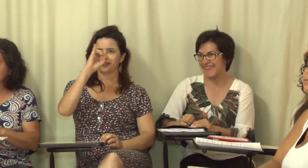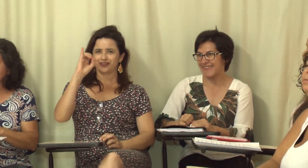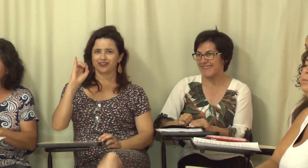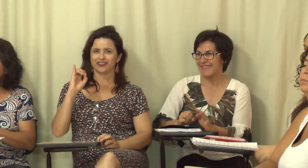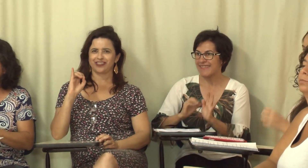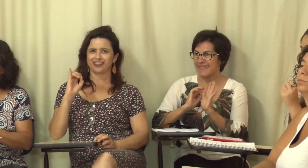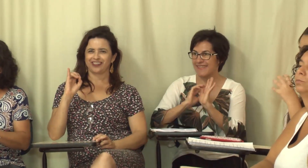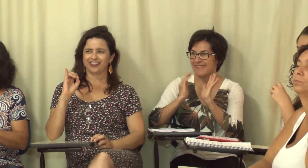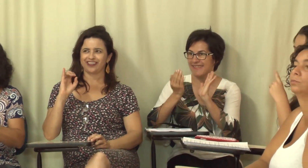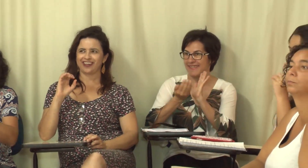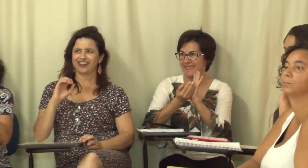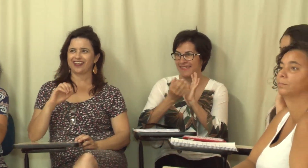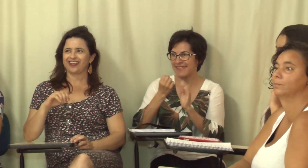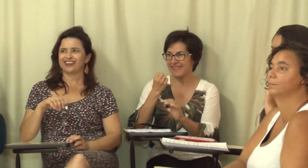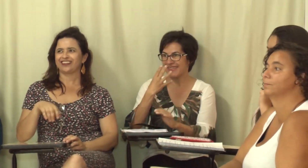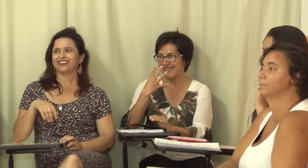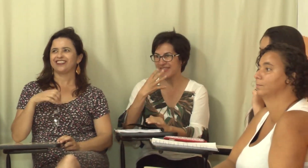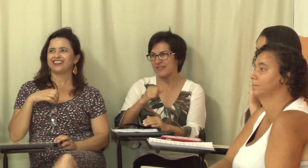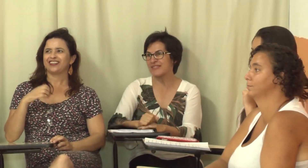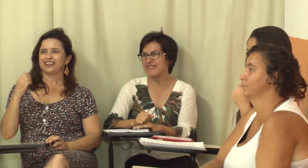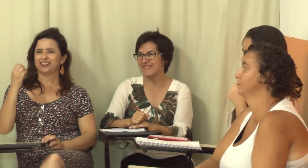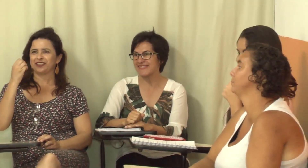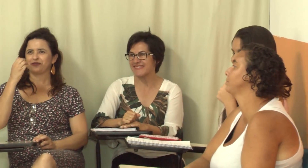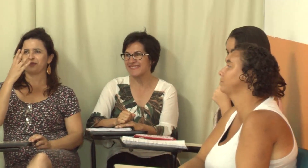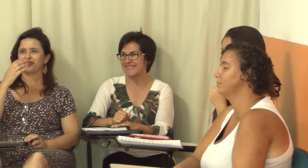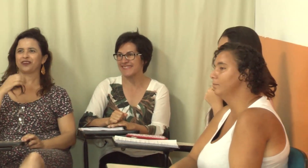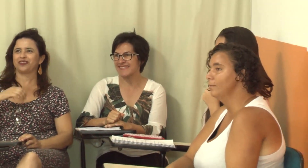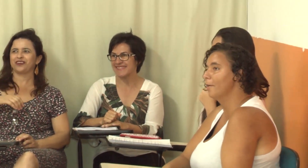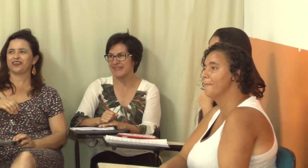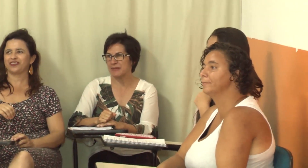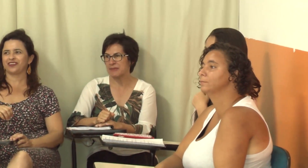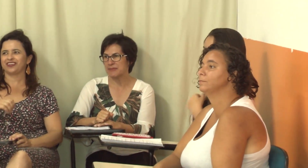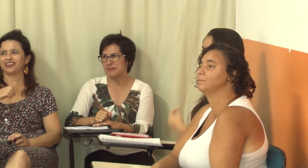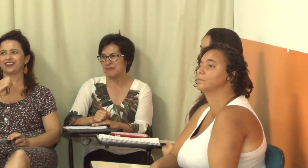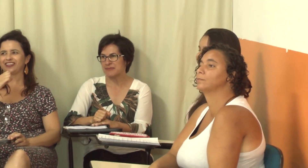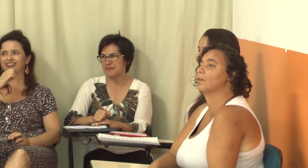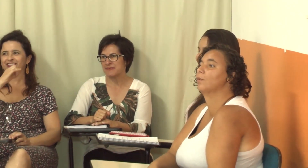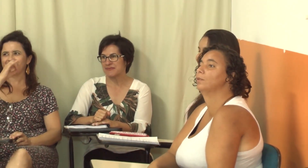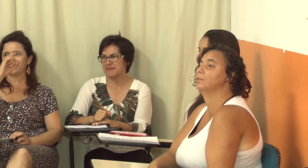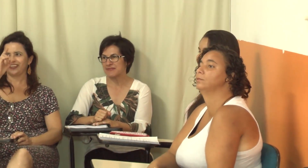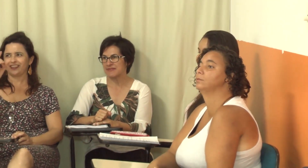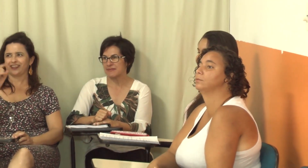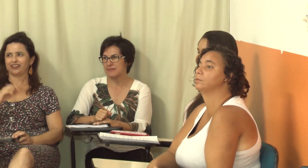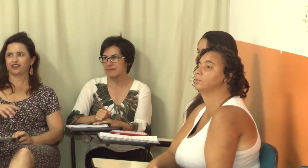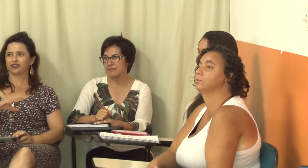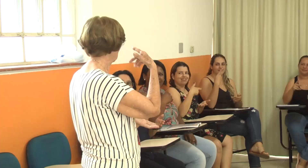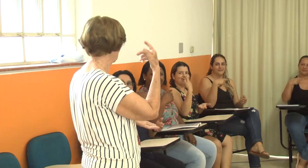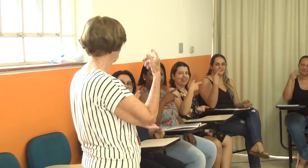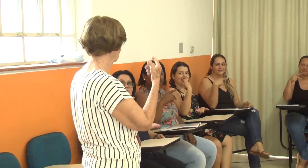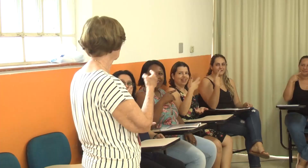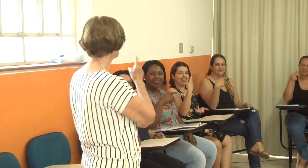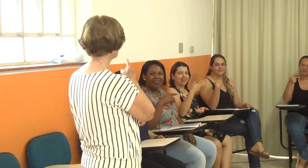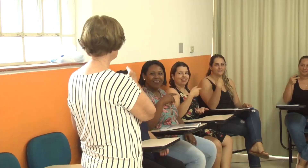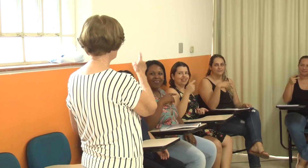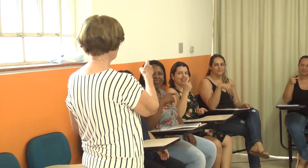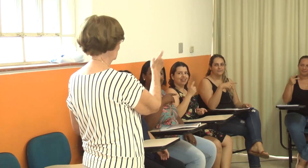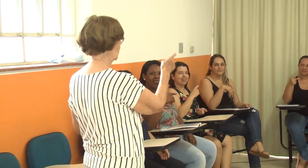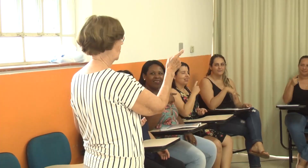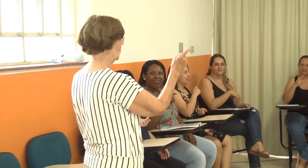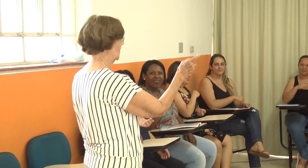quando encontra uma pessoa surda? Em nosso dia a dia, estamos acostumados a falar a língua portuguesa. Mas a necessidade da Maria em se